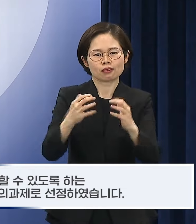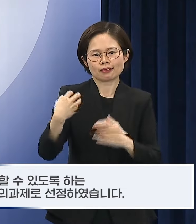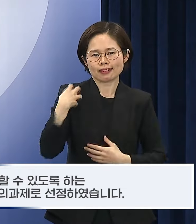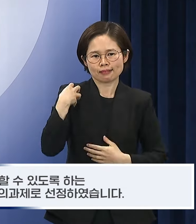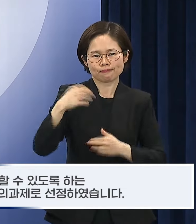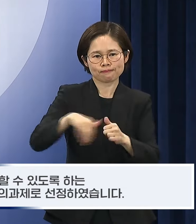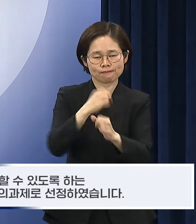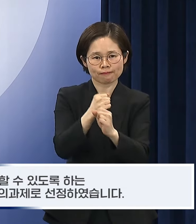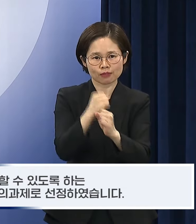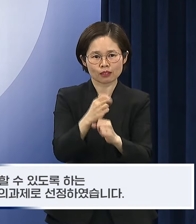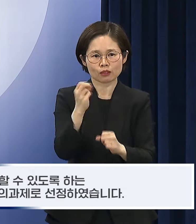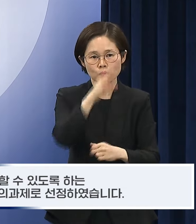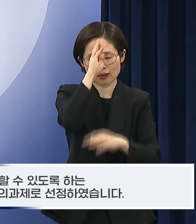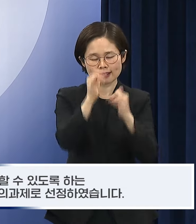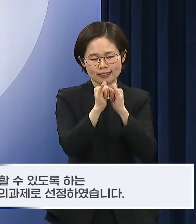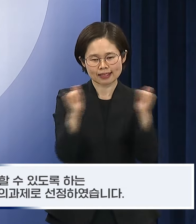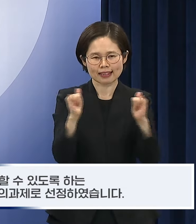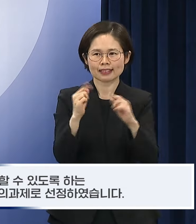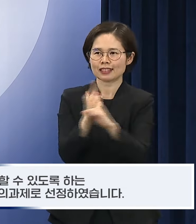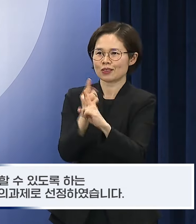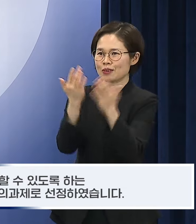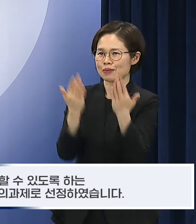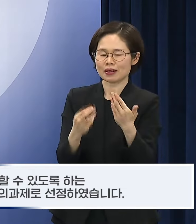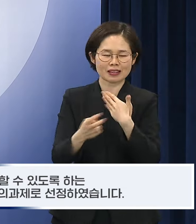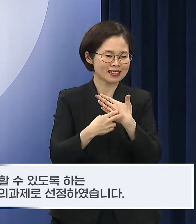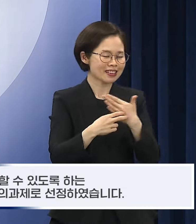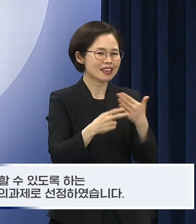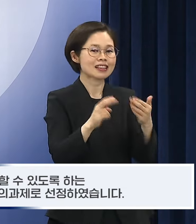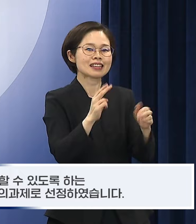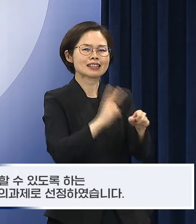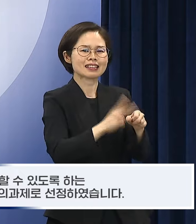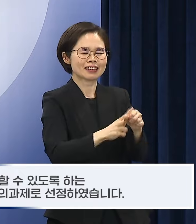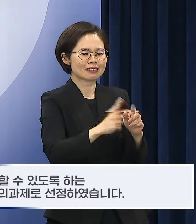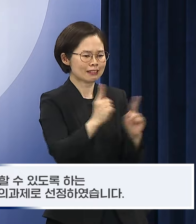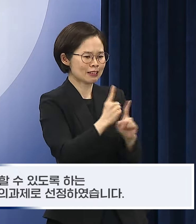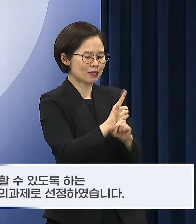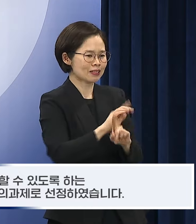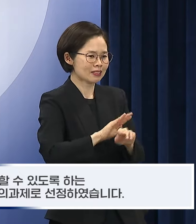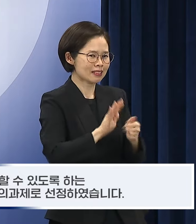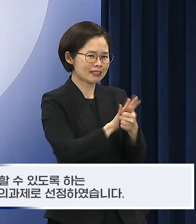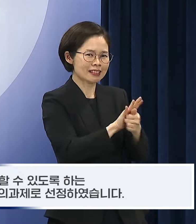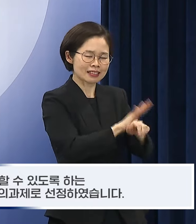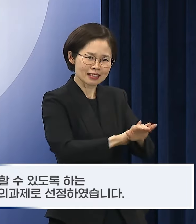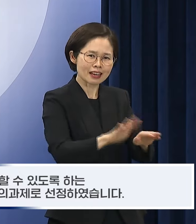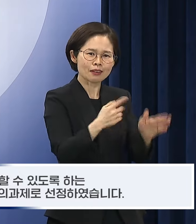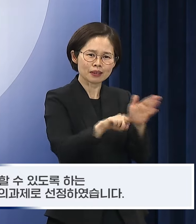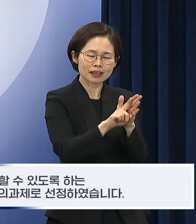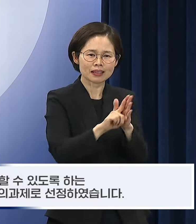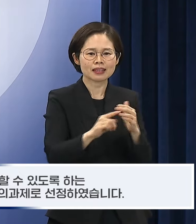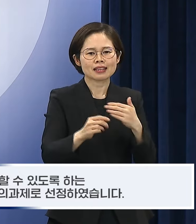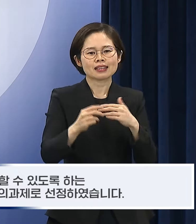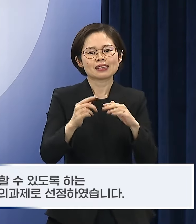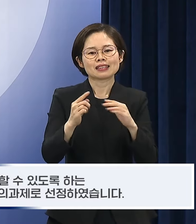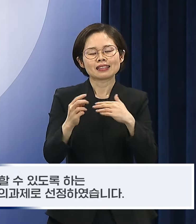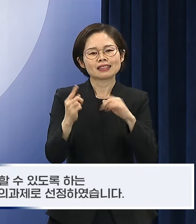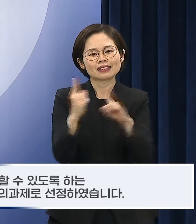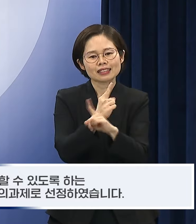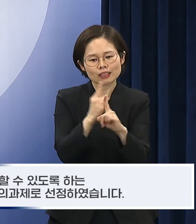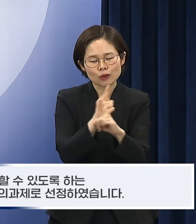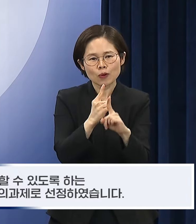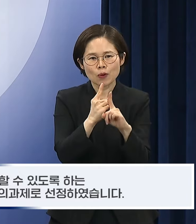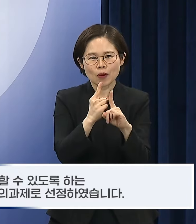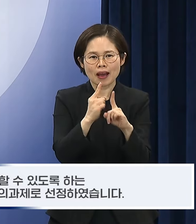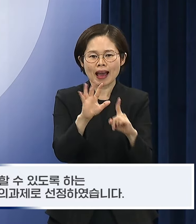충분히 보상받고 의료진은 진료에 전념할 수 있도록 하는 의료사고 안전망 구축 등 4대 과제는 우선